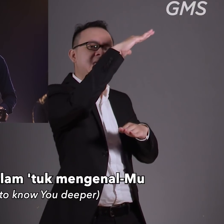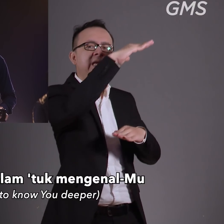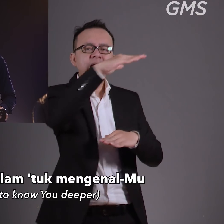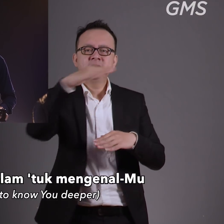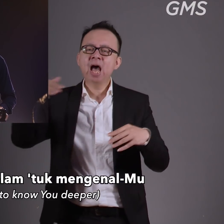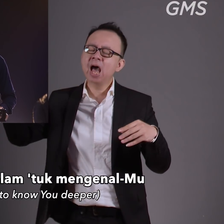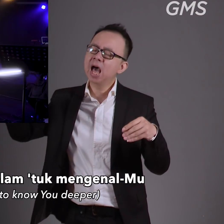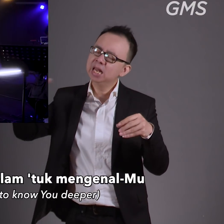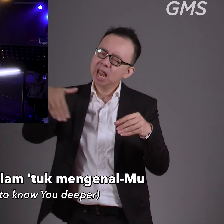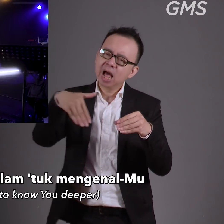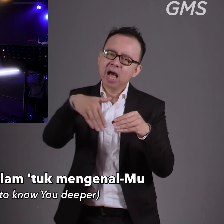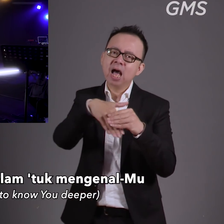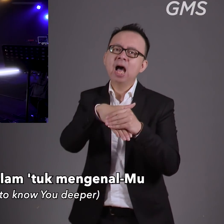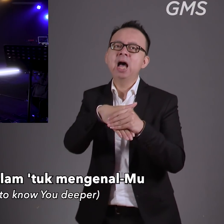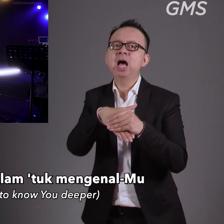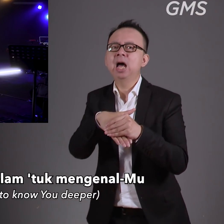lebih